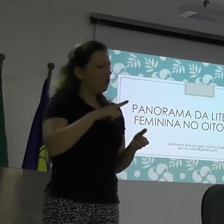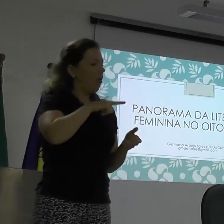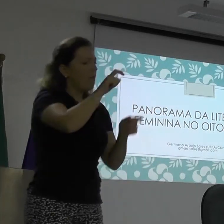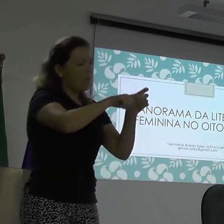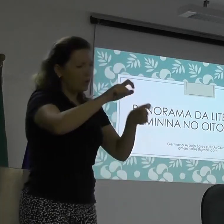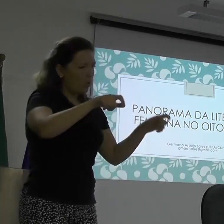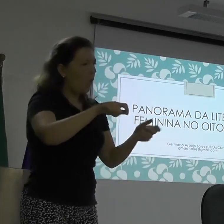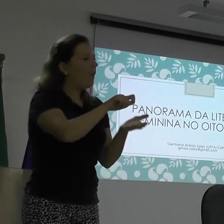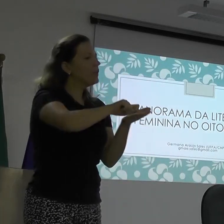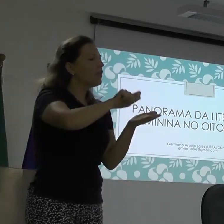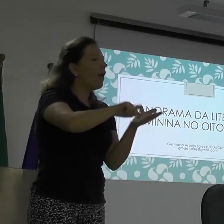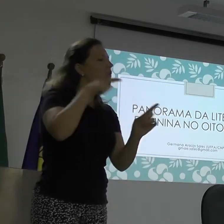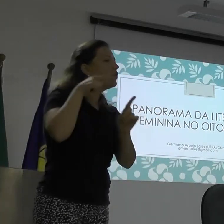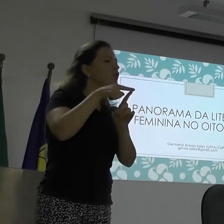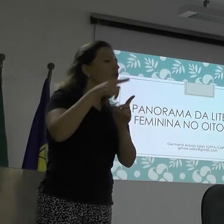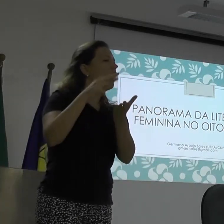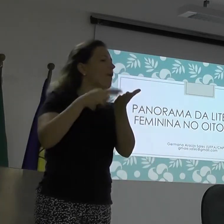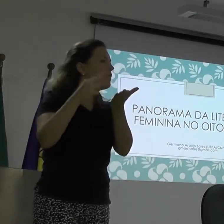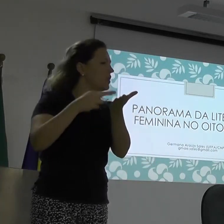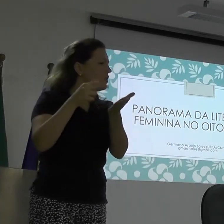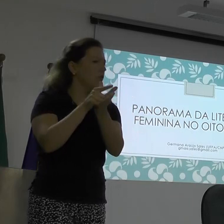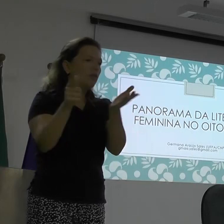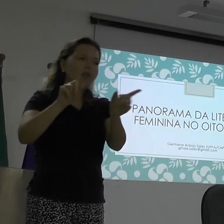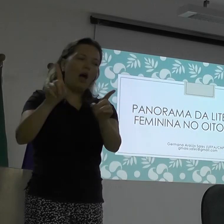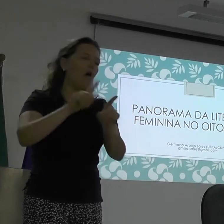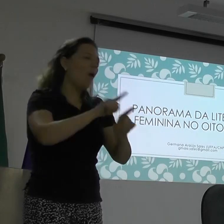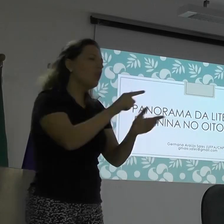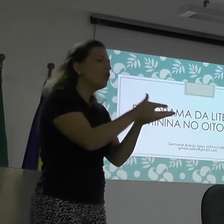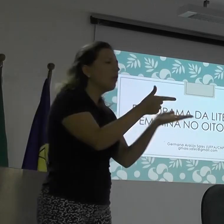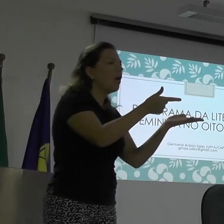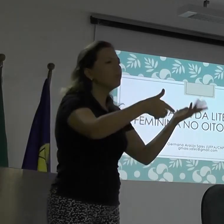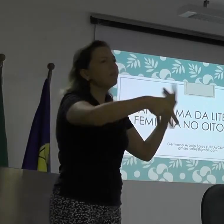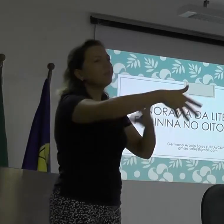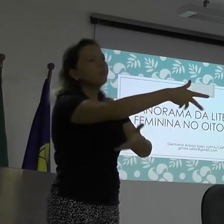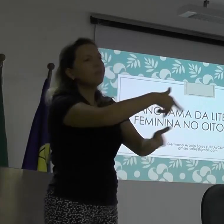para periódicos, mas às vezes tem jornais volantes,